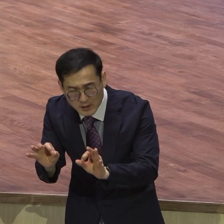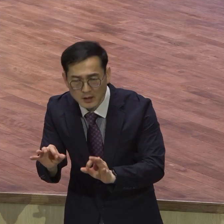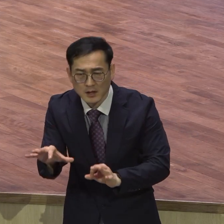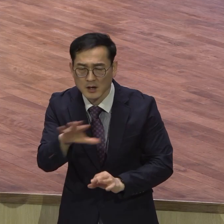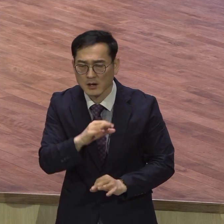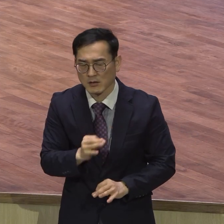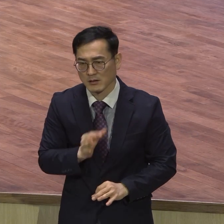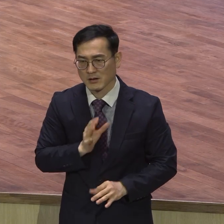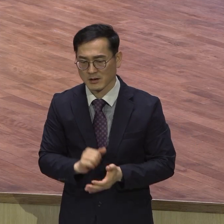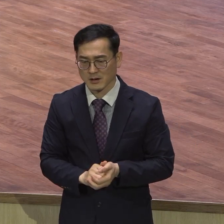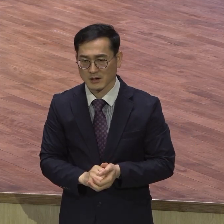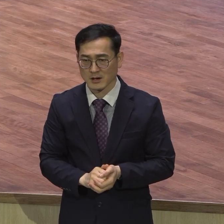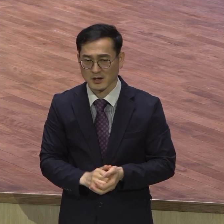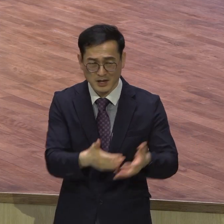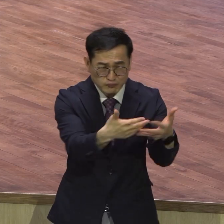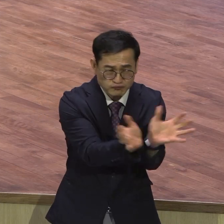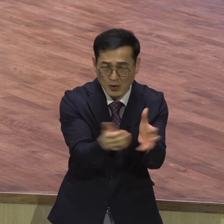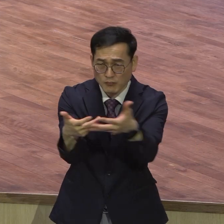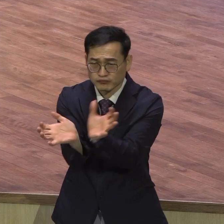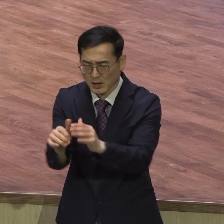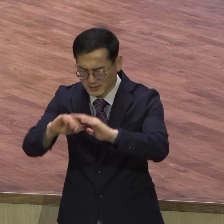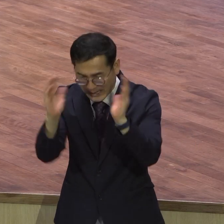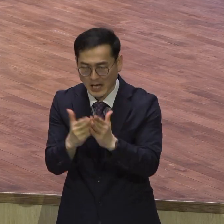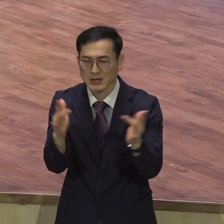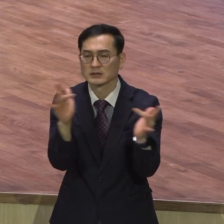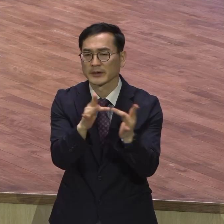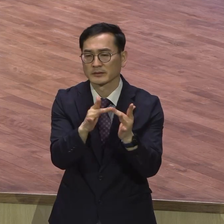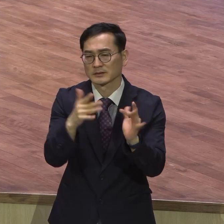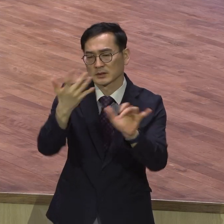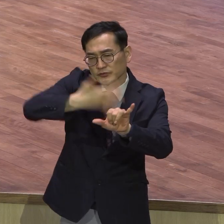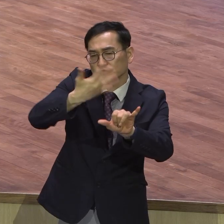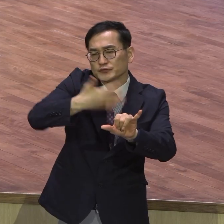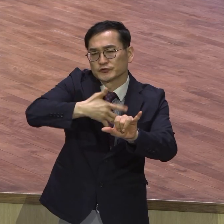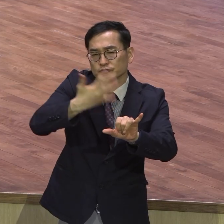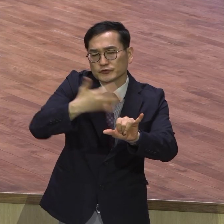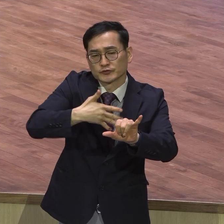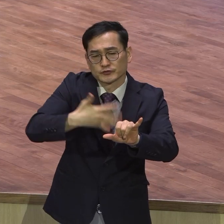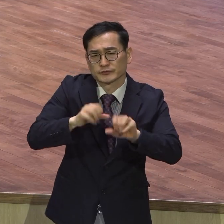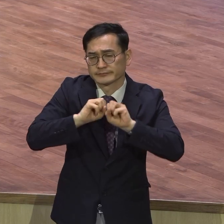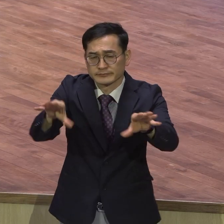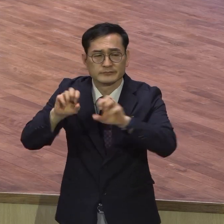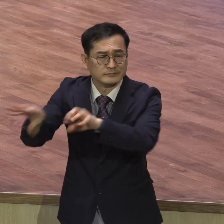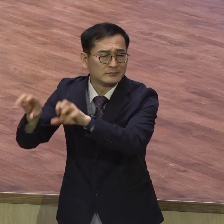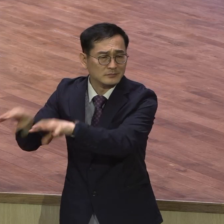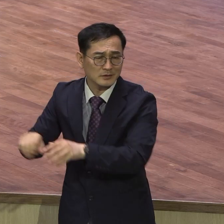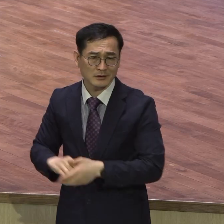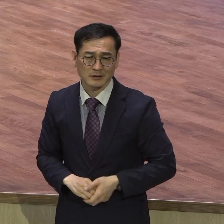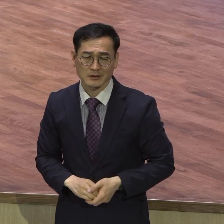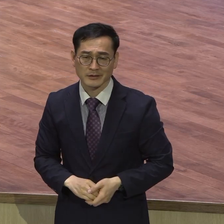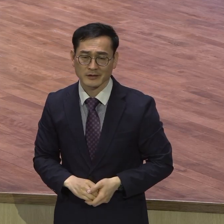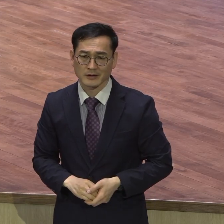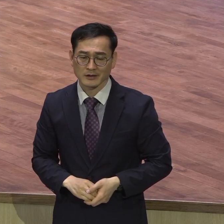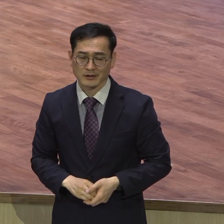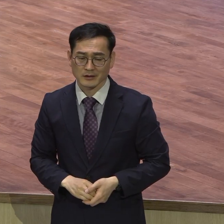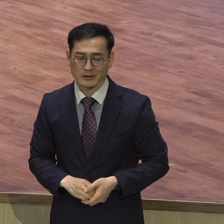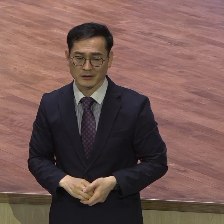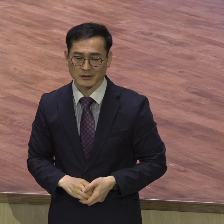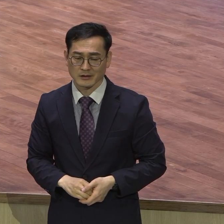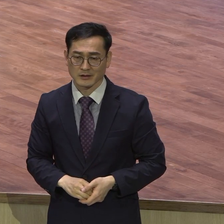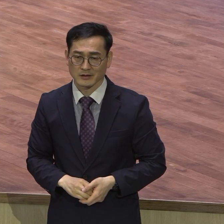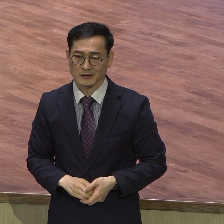유튜브를 전부 온라인 예배 드린다고 다들 분주하게 헌신하는데 찬양하는 것도 제가 매주 보지만 이 업계